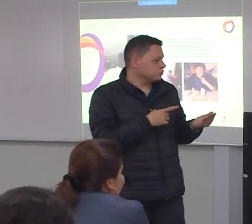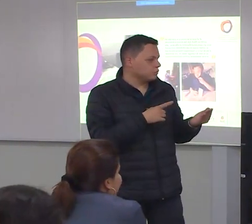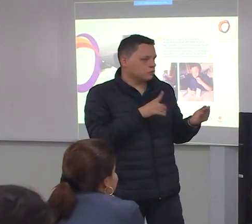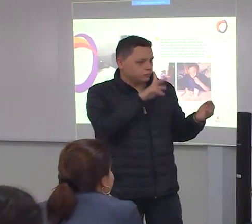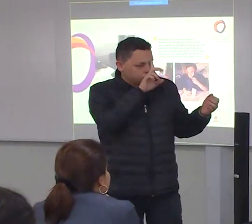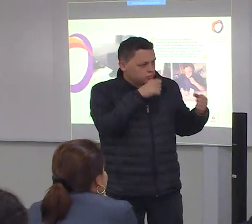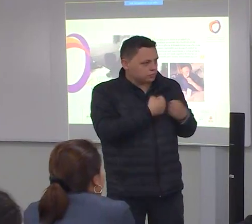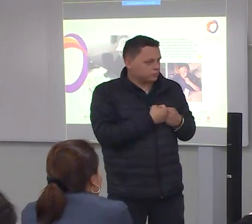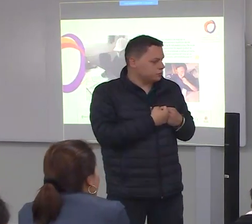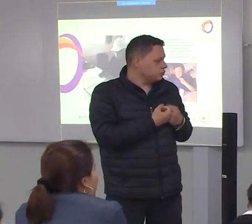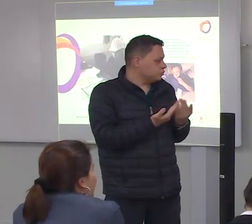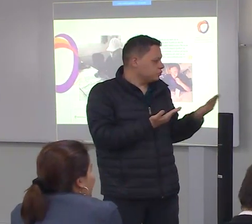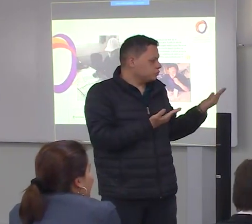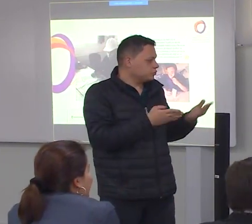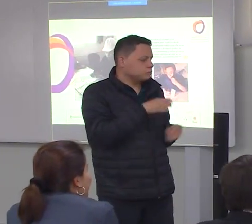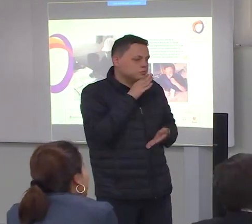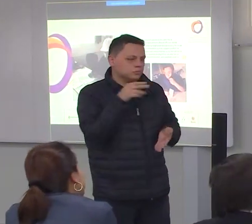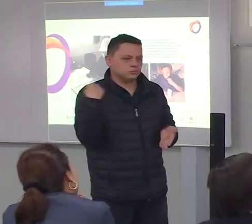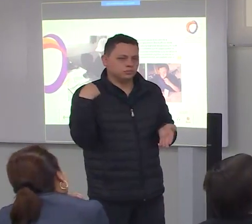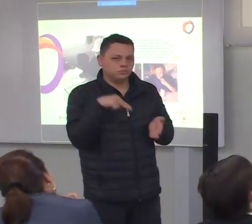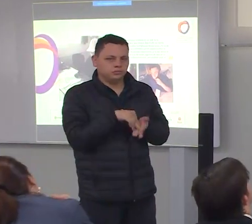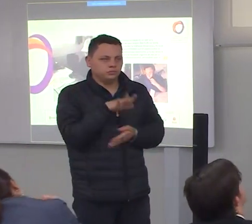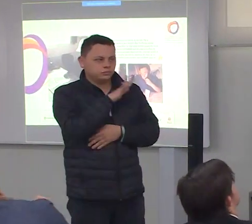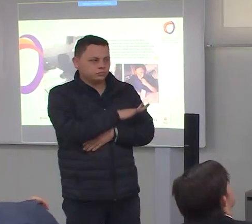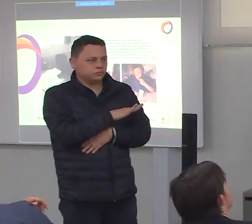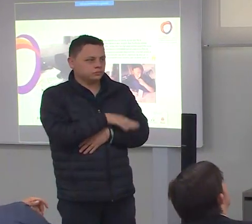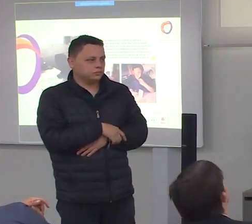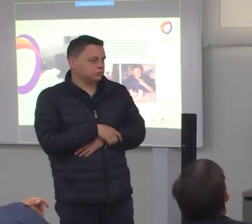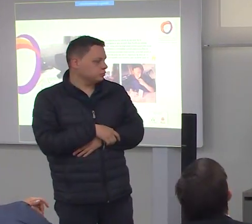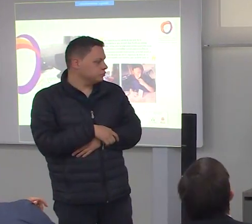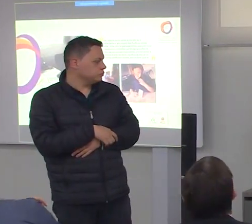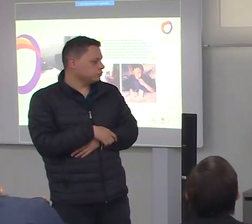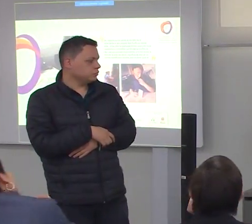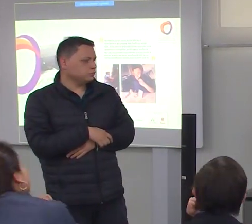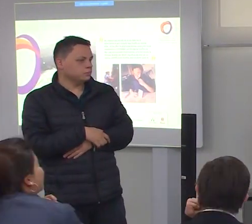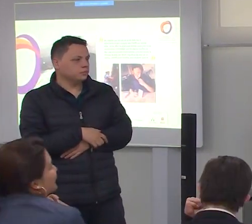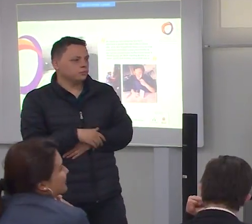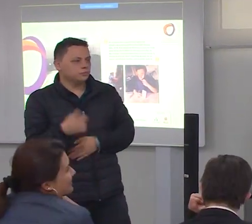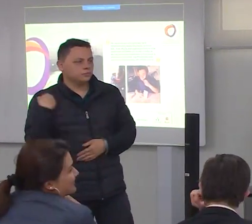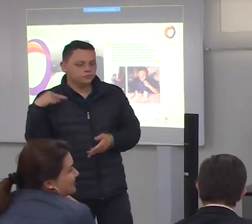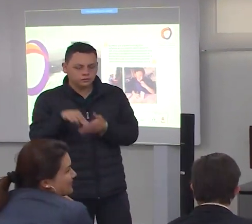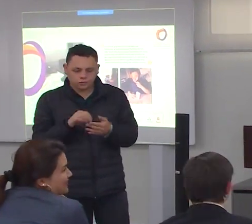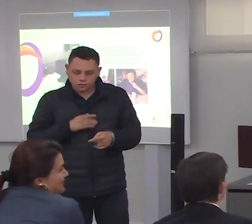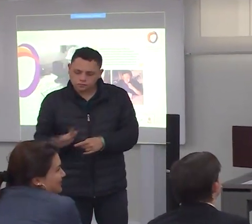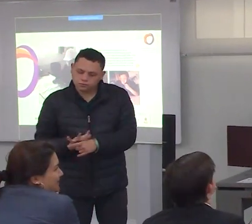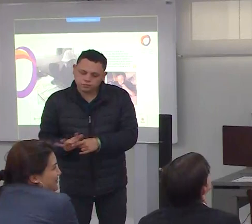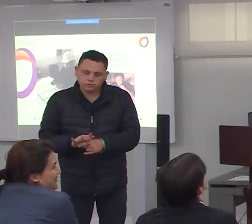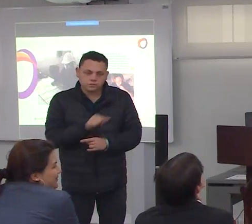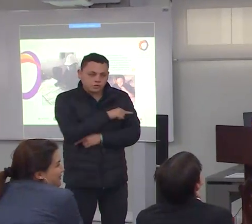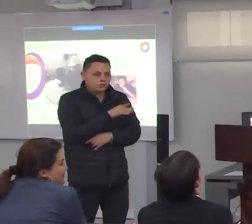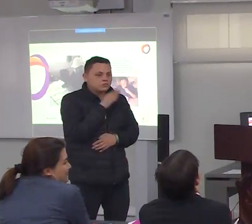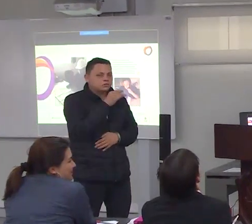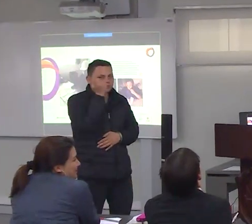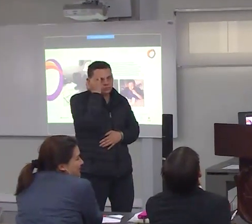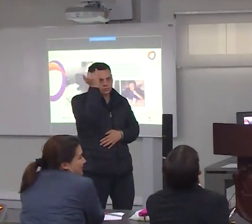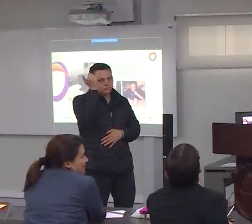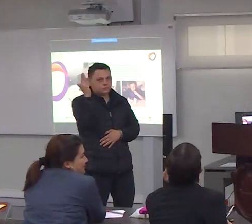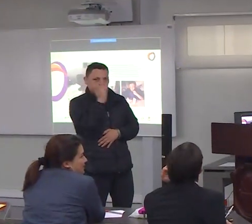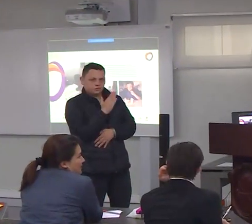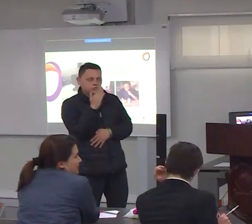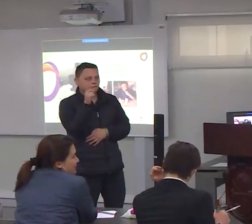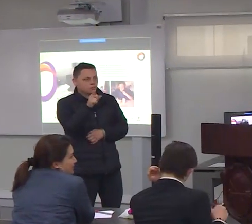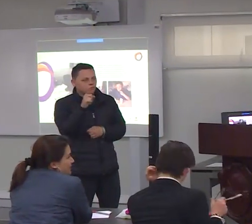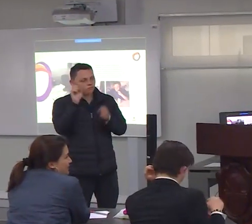las dos ella es la autora intelectual como de todo crimen yo la autora material para poder llevar y